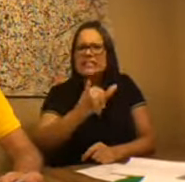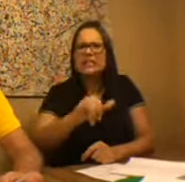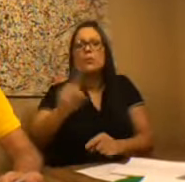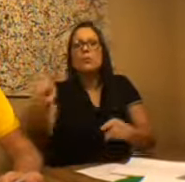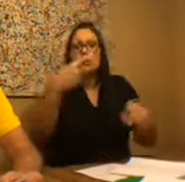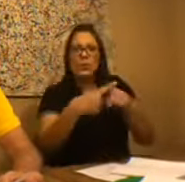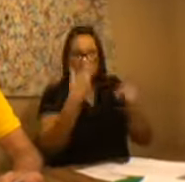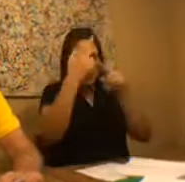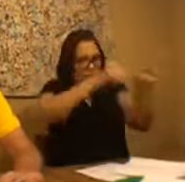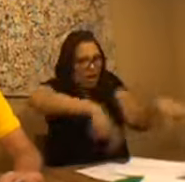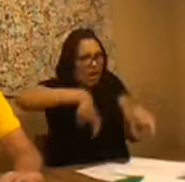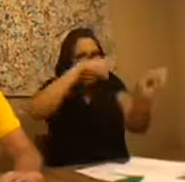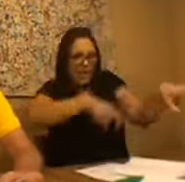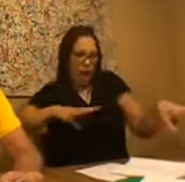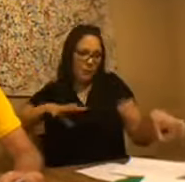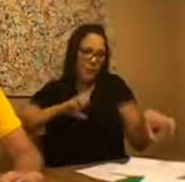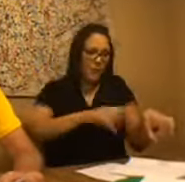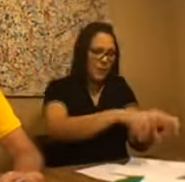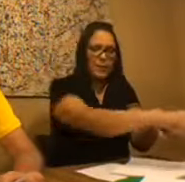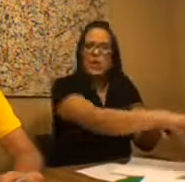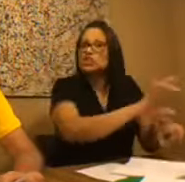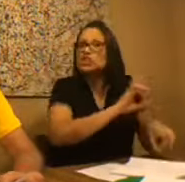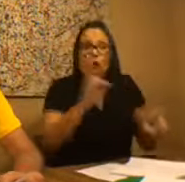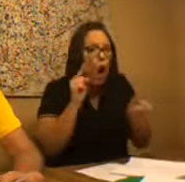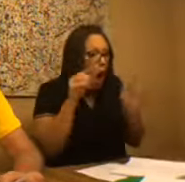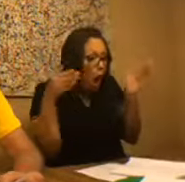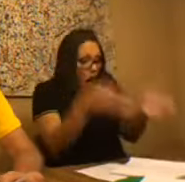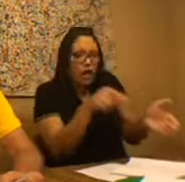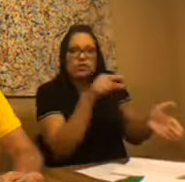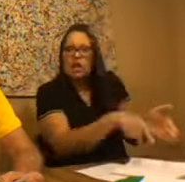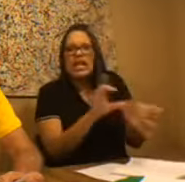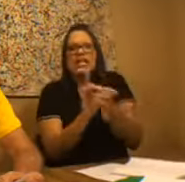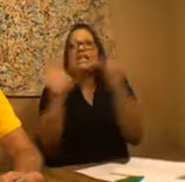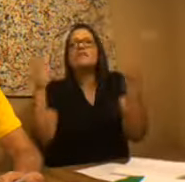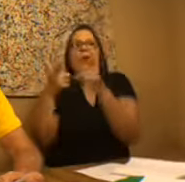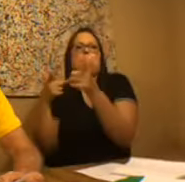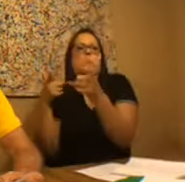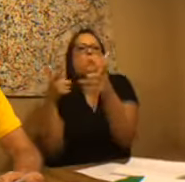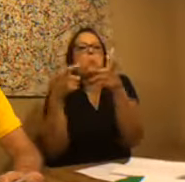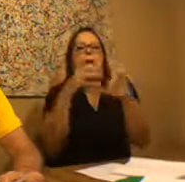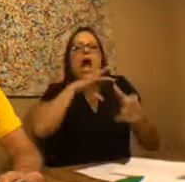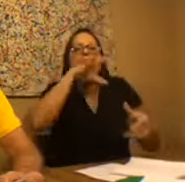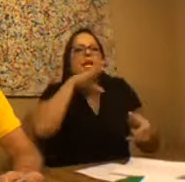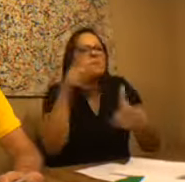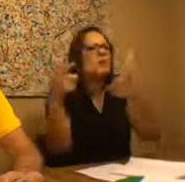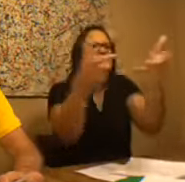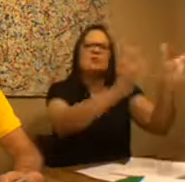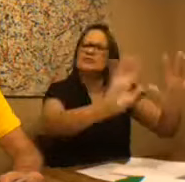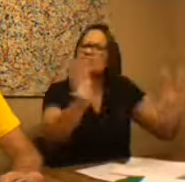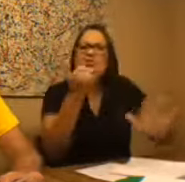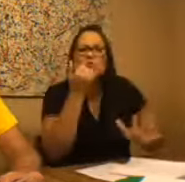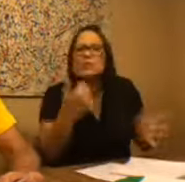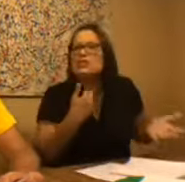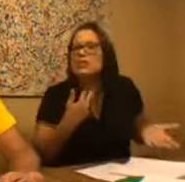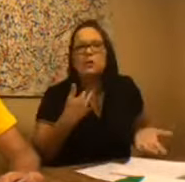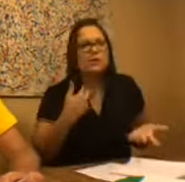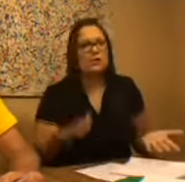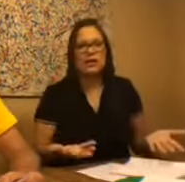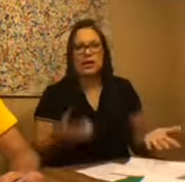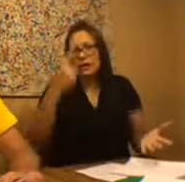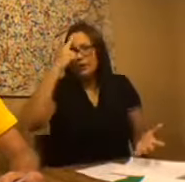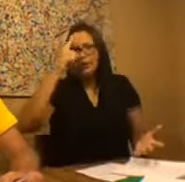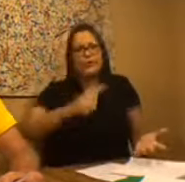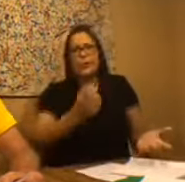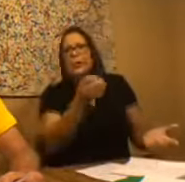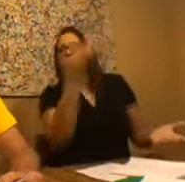ao javali e ponto final não temos como conviver com javali eu não sei quanto cada